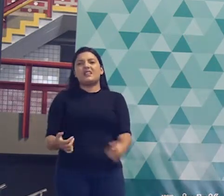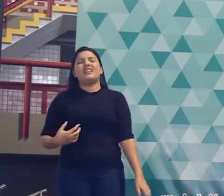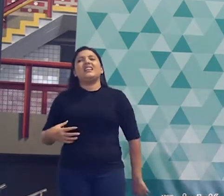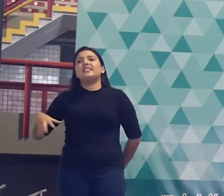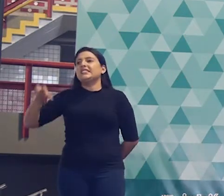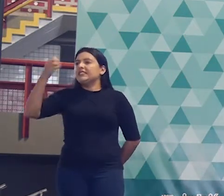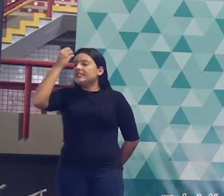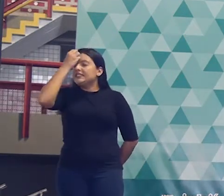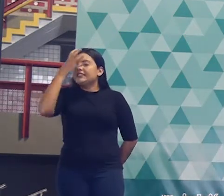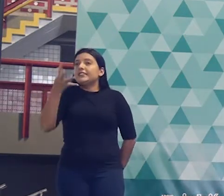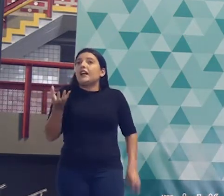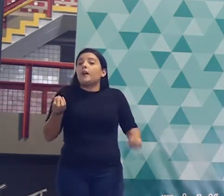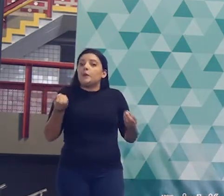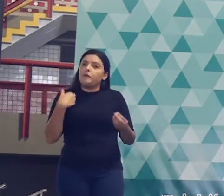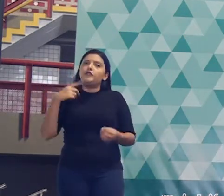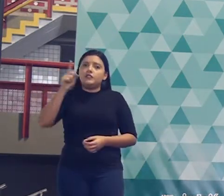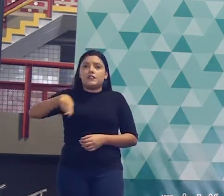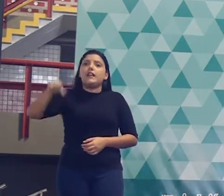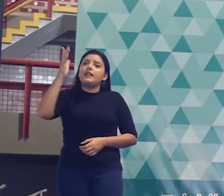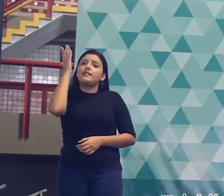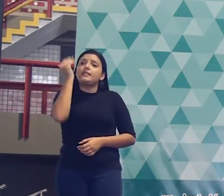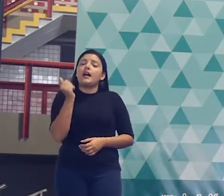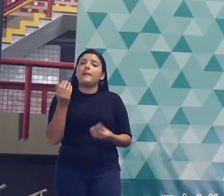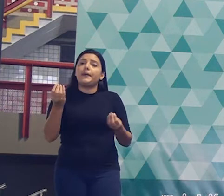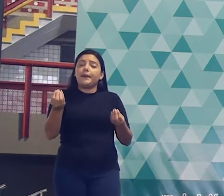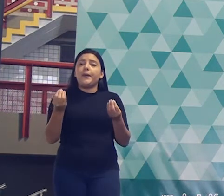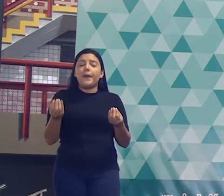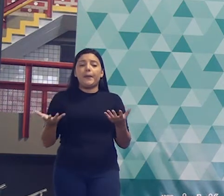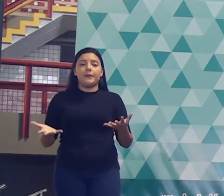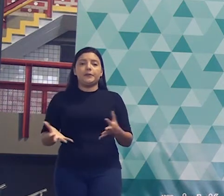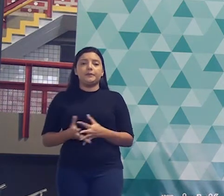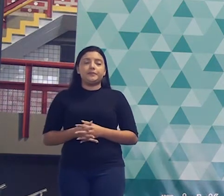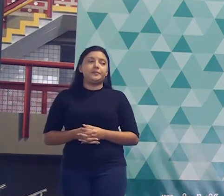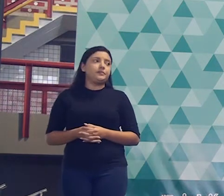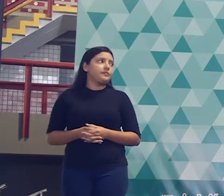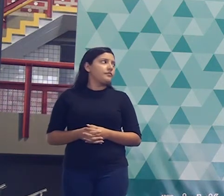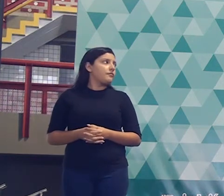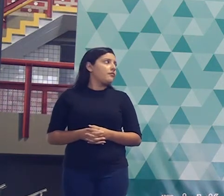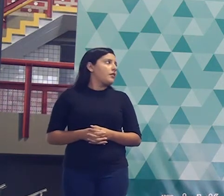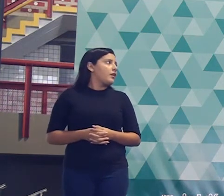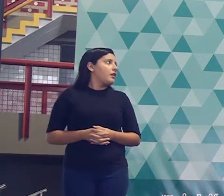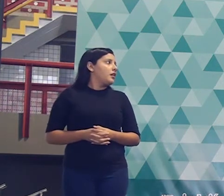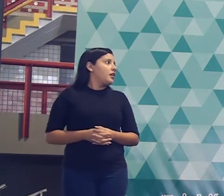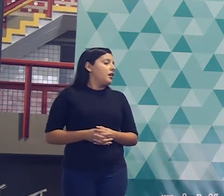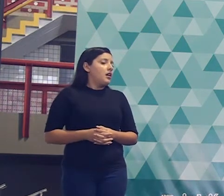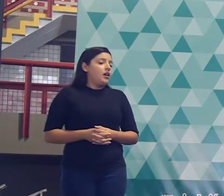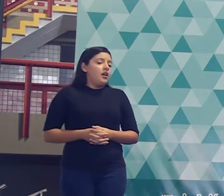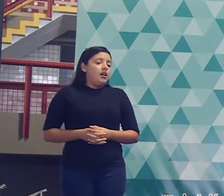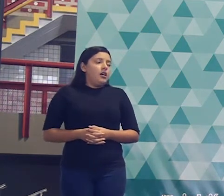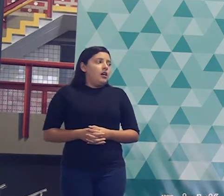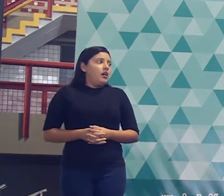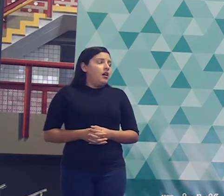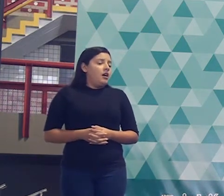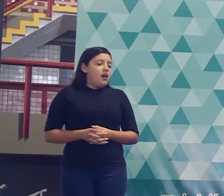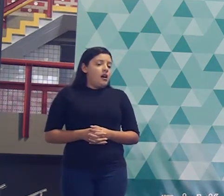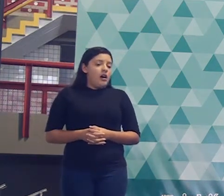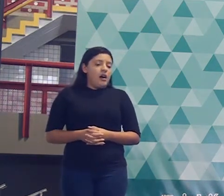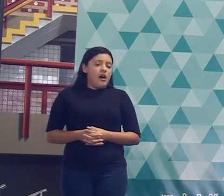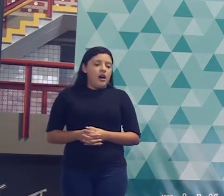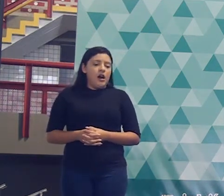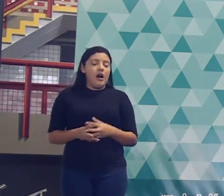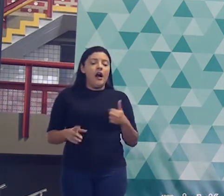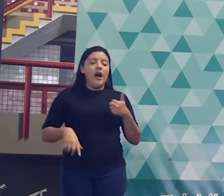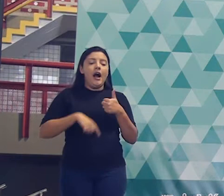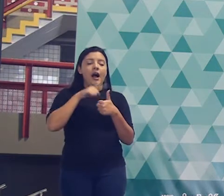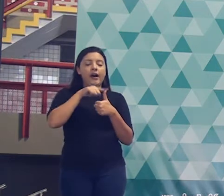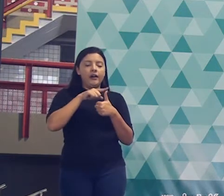sei fazer isso. Lógico que você sabe. O que você vai fazer em todos os casos? C6, deixa eu pegar aqui o nosso primeiro combustível, benzeno,